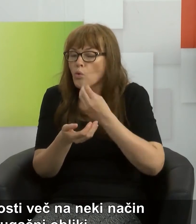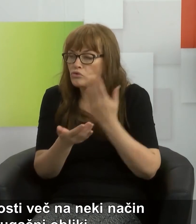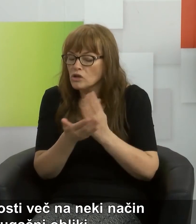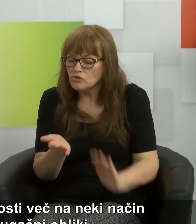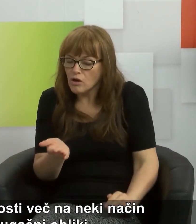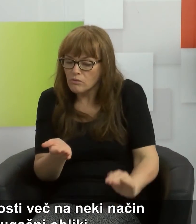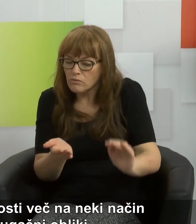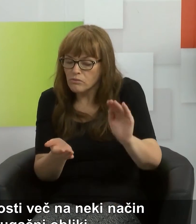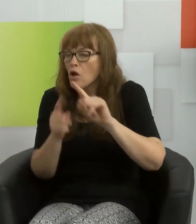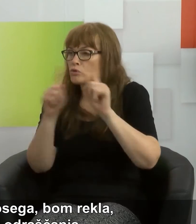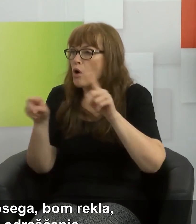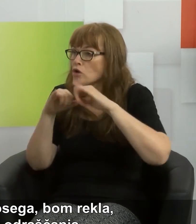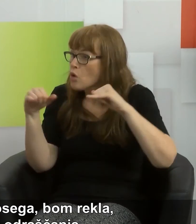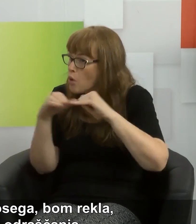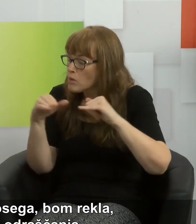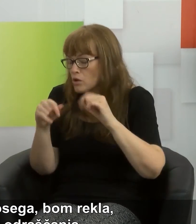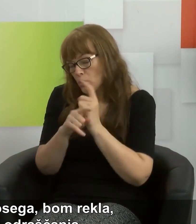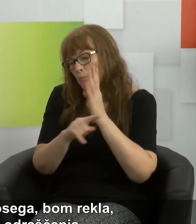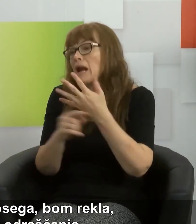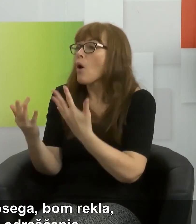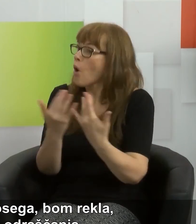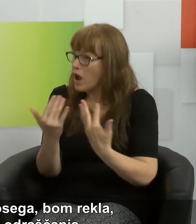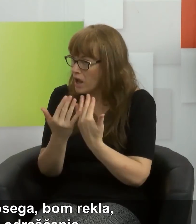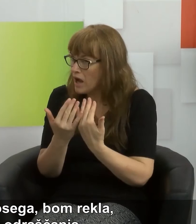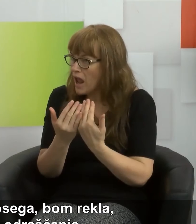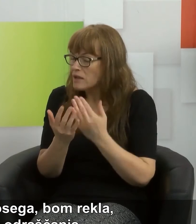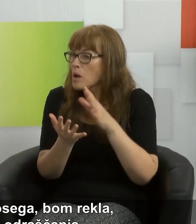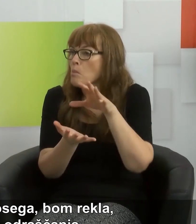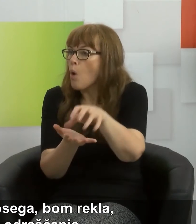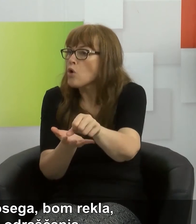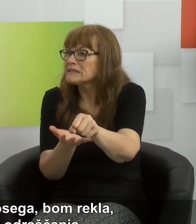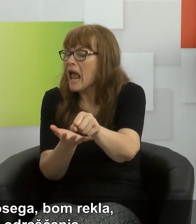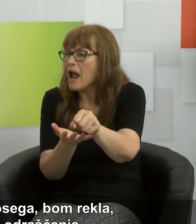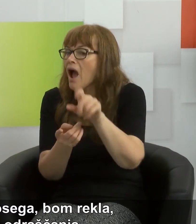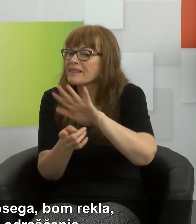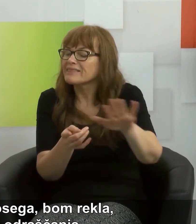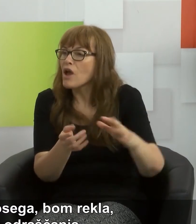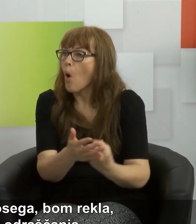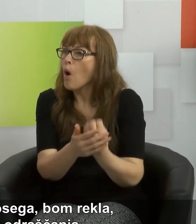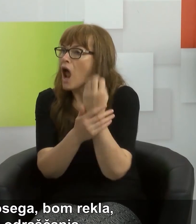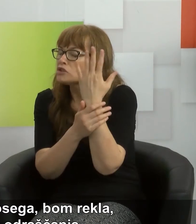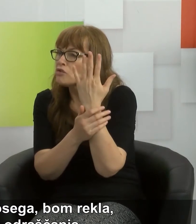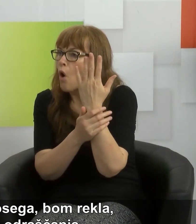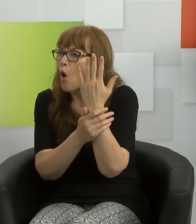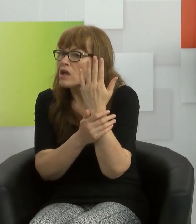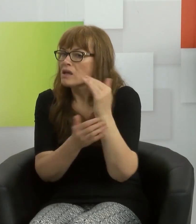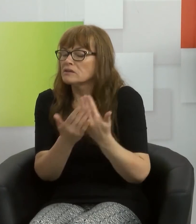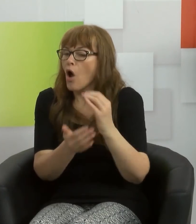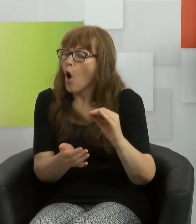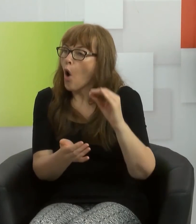v neki drugačni obliki, tudi preko igre, se posega bom rekla, v njihov razvoj odraščanja.